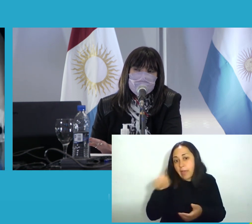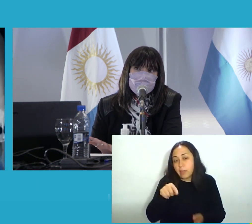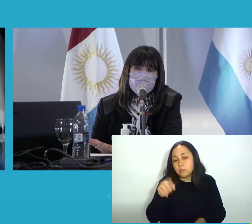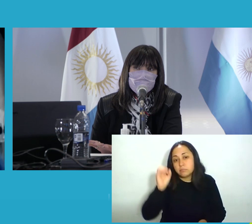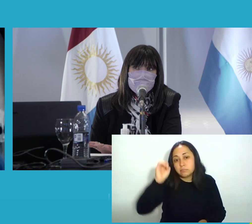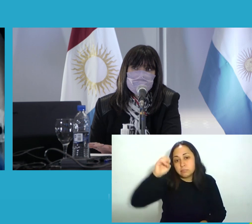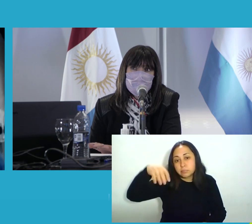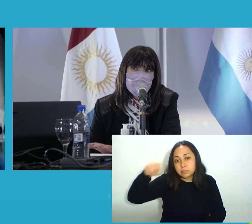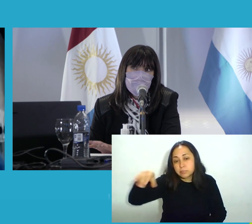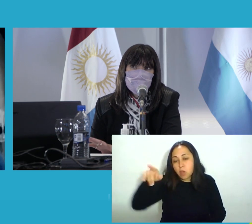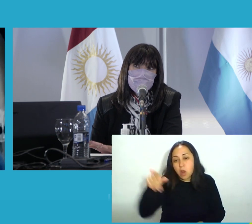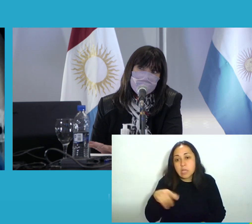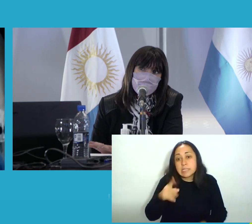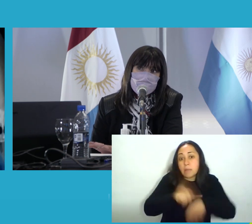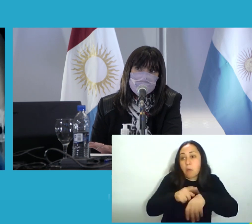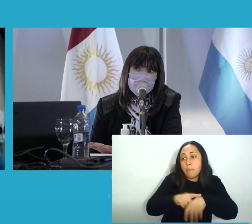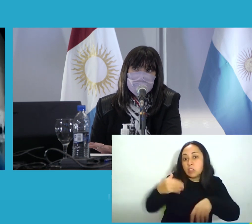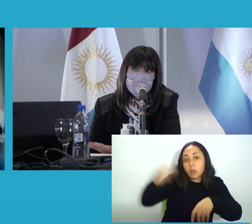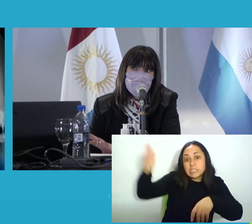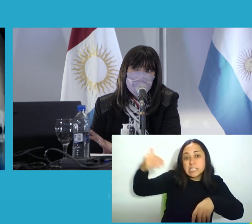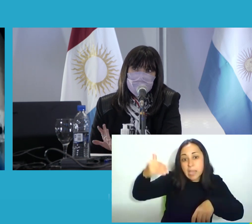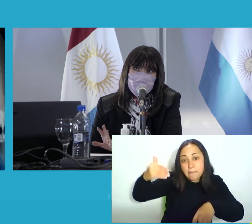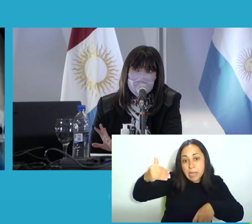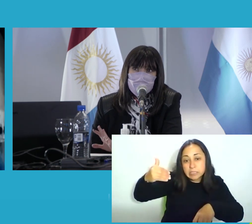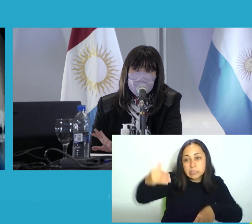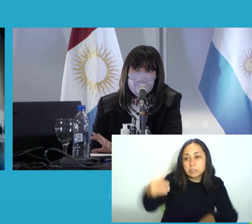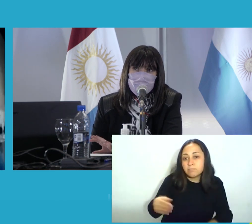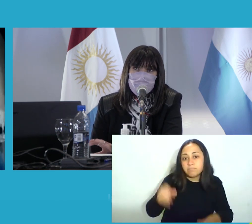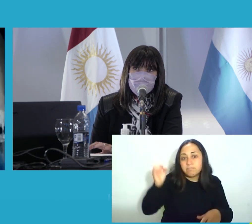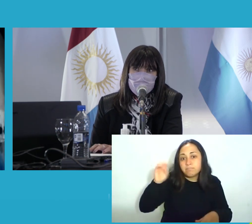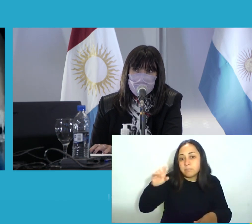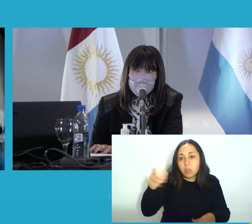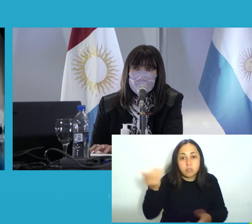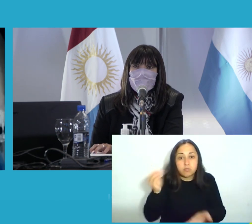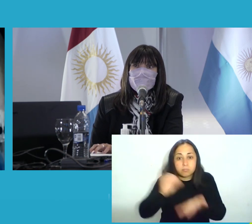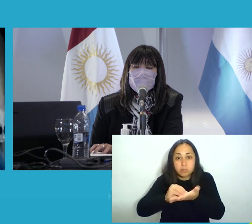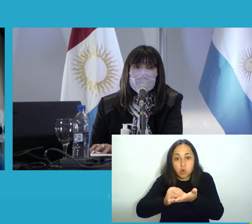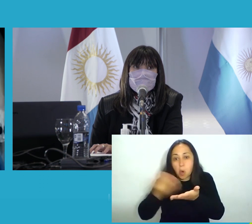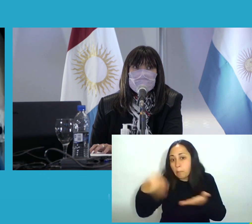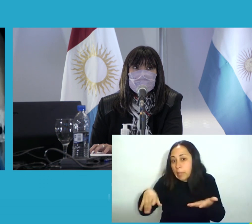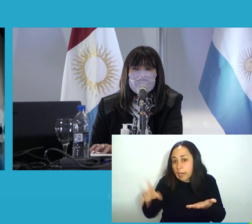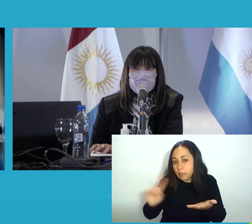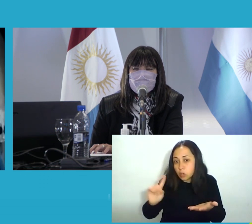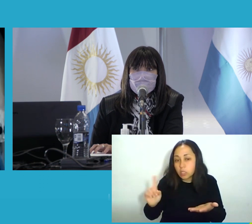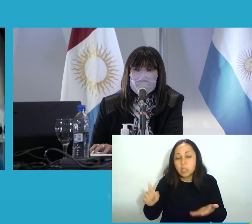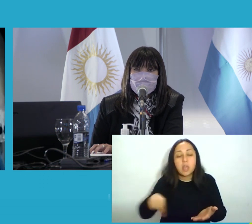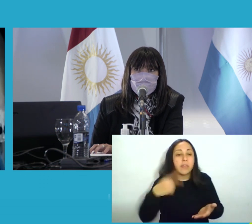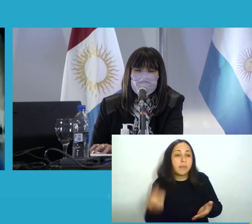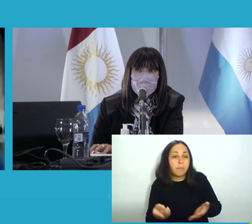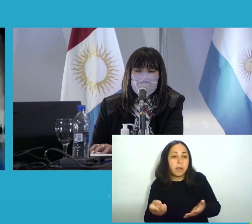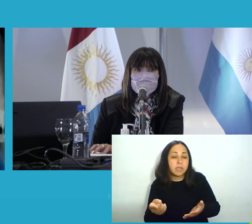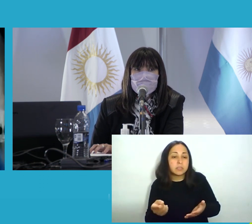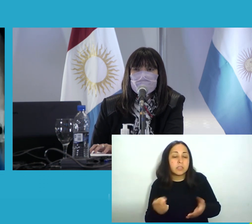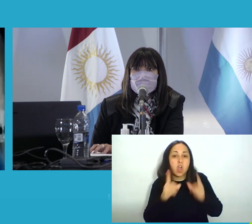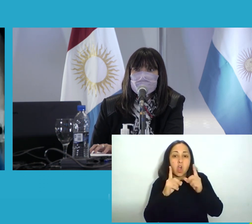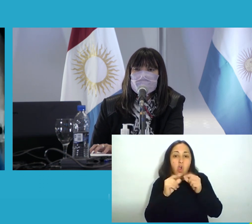es que sepan que si el momento que son llamados no están presentes en la sala, pierden el turno. Y en cuanto a que el código no es